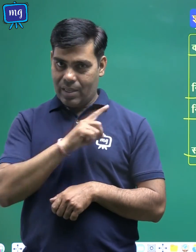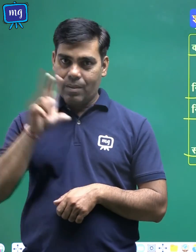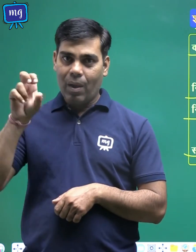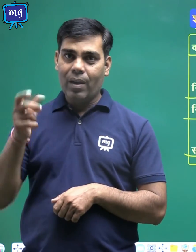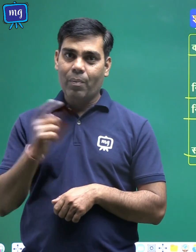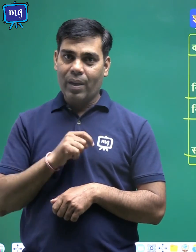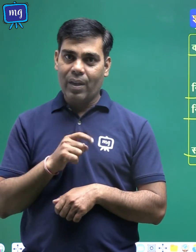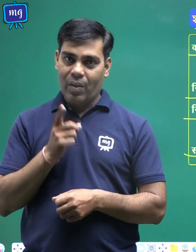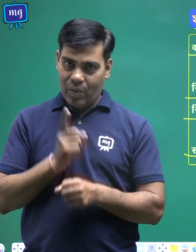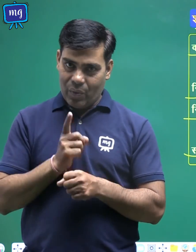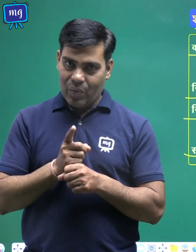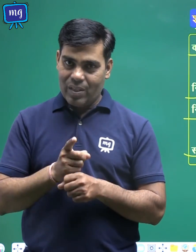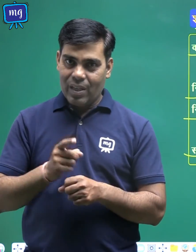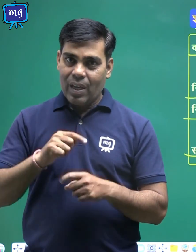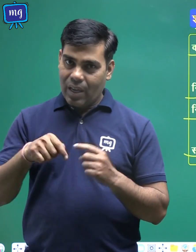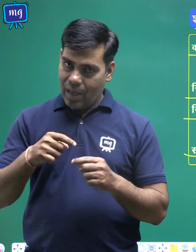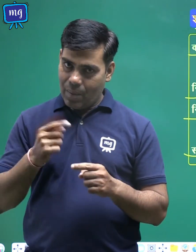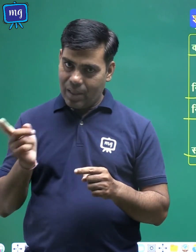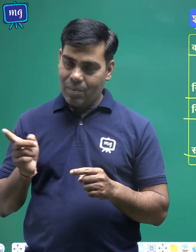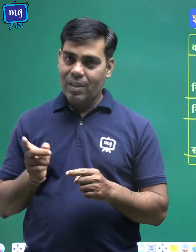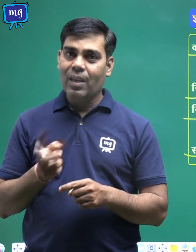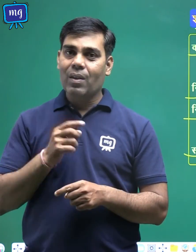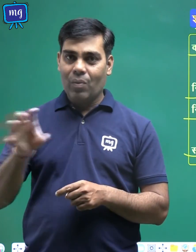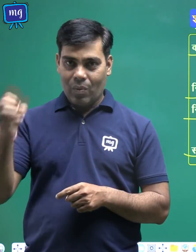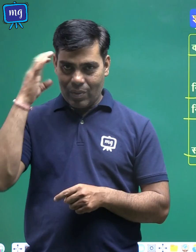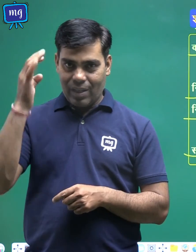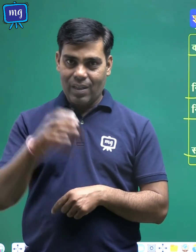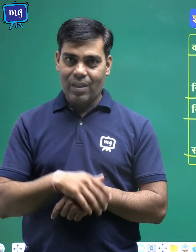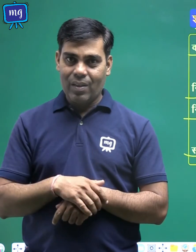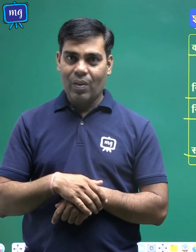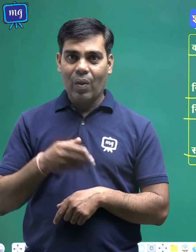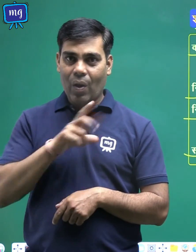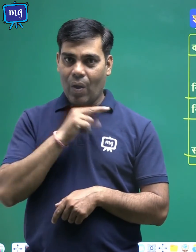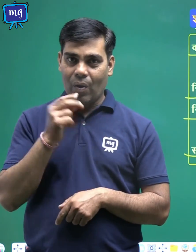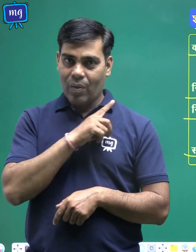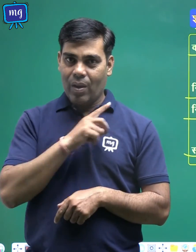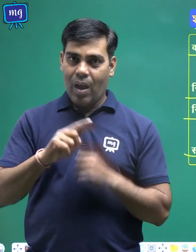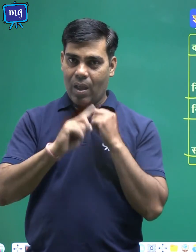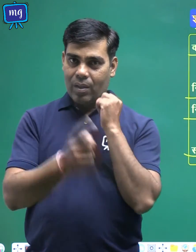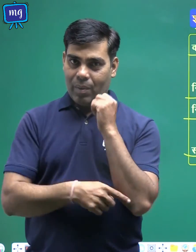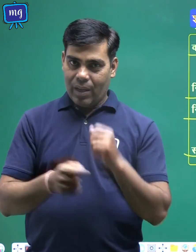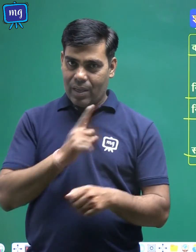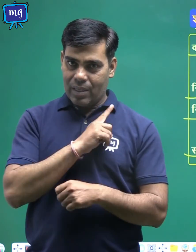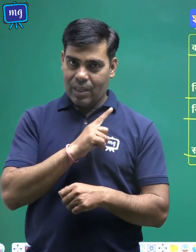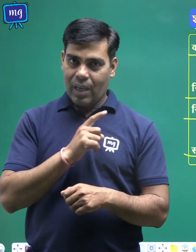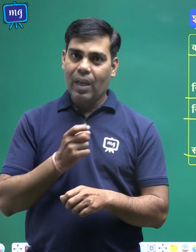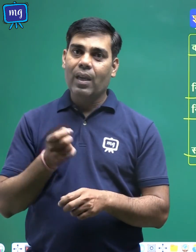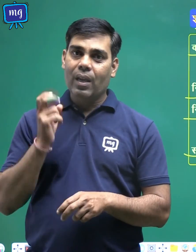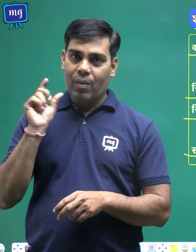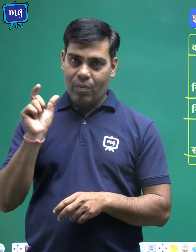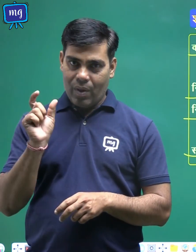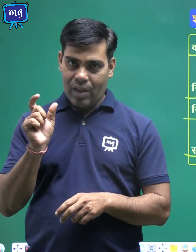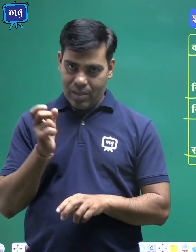में गुरुजी के माध्यम से जाना है और अंत में इसके कठिन शब्द